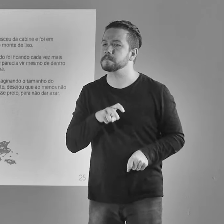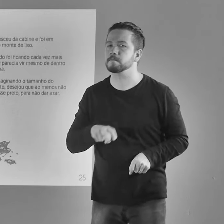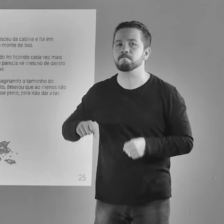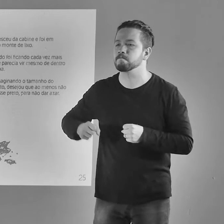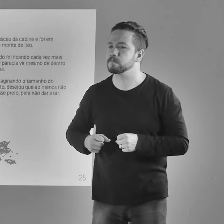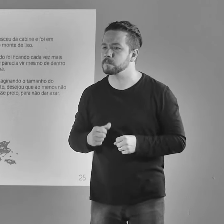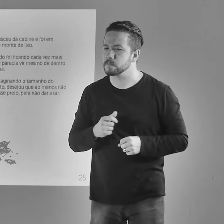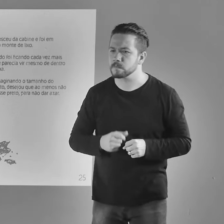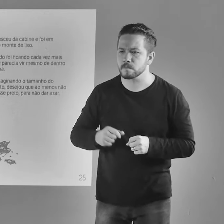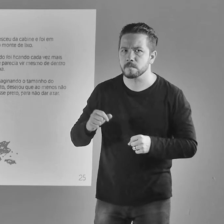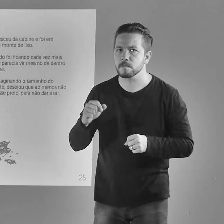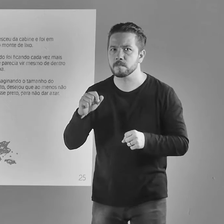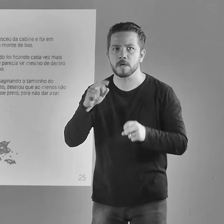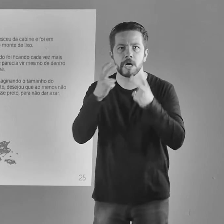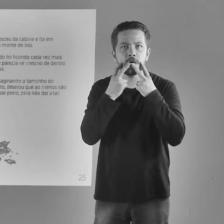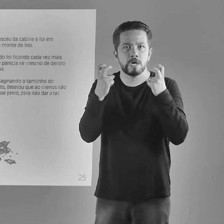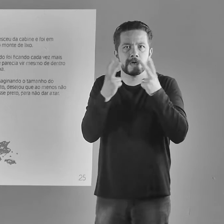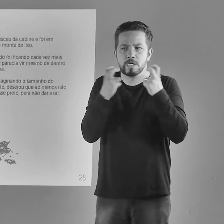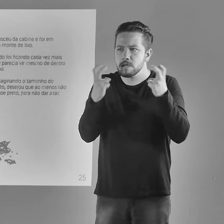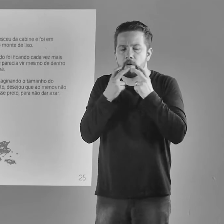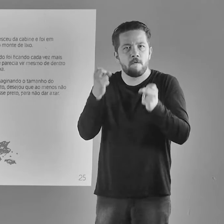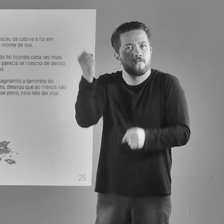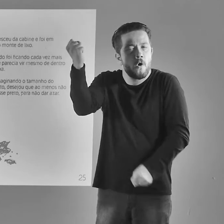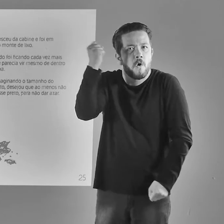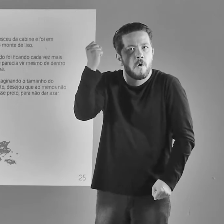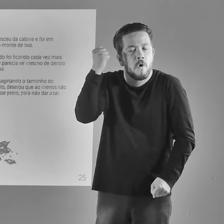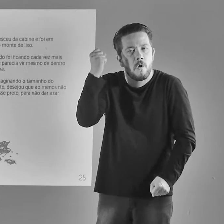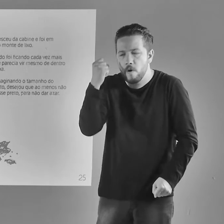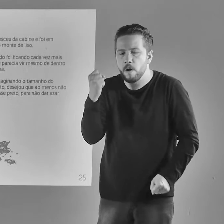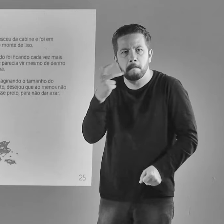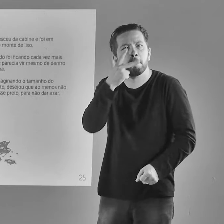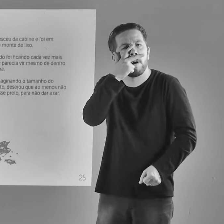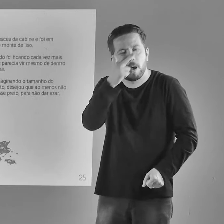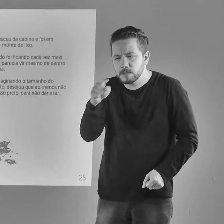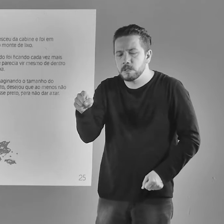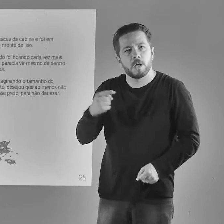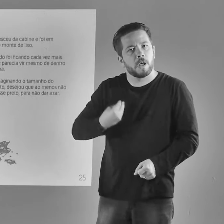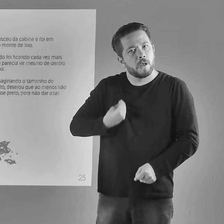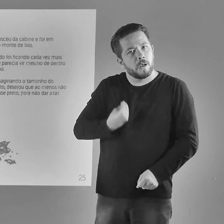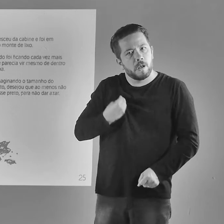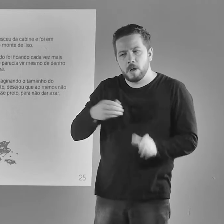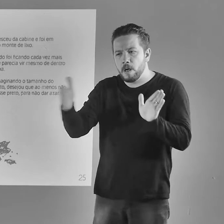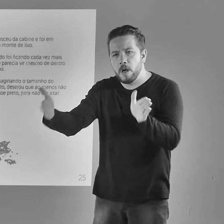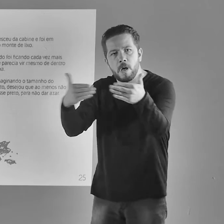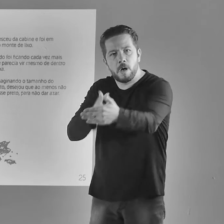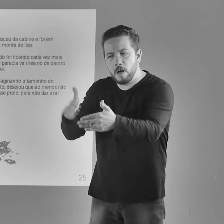O miado foi ficando cada vez mais forte e parecia mesmo vir de uma daquelas caixas.